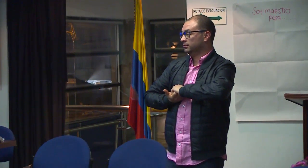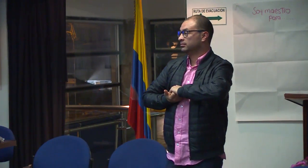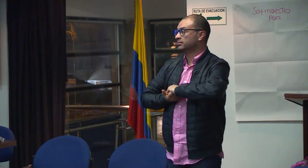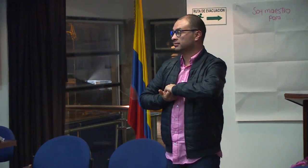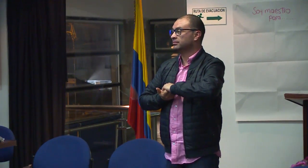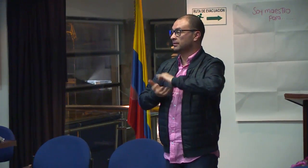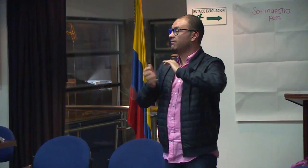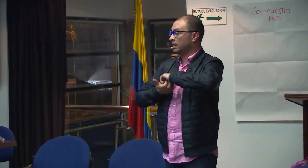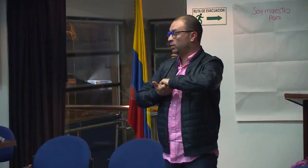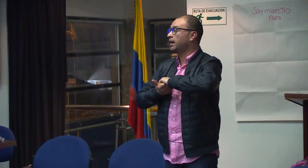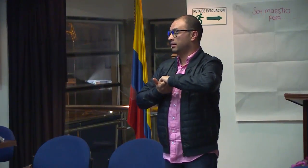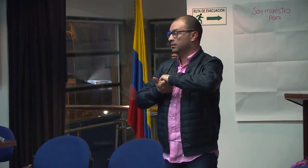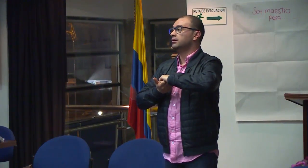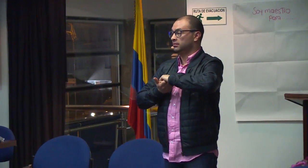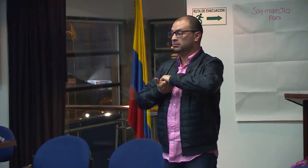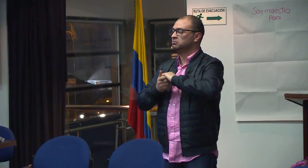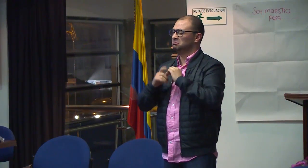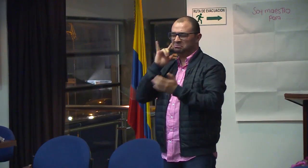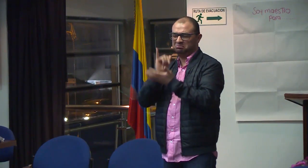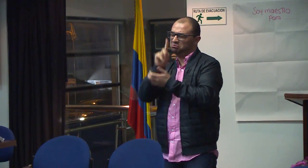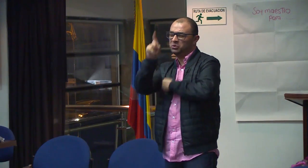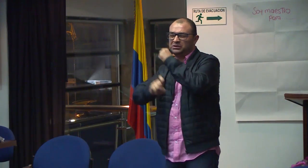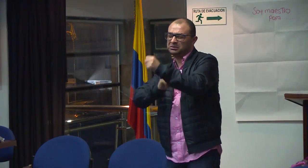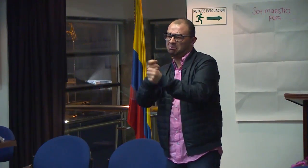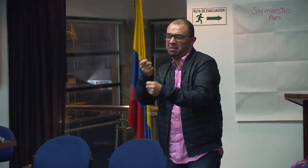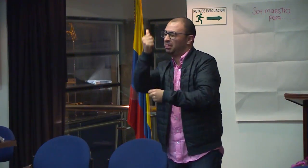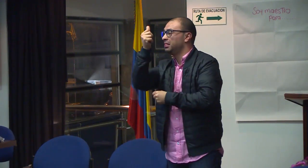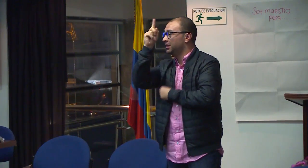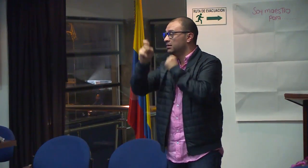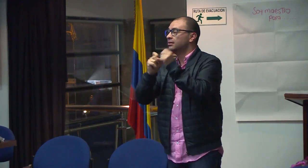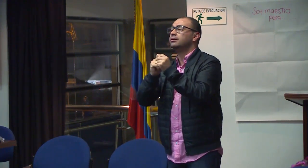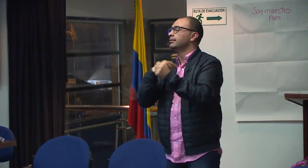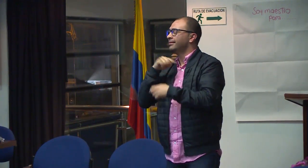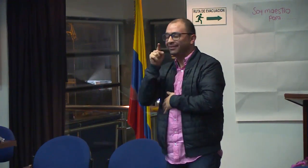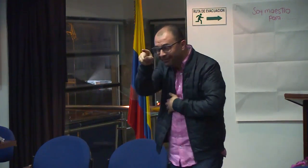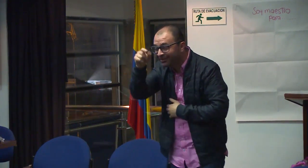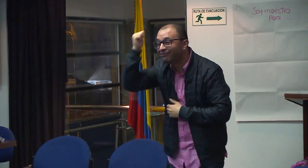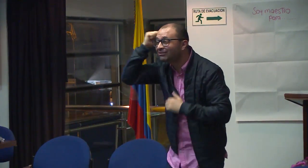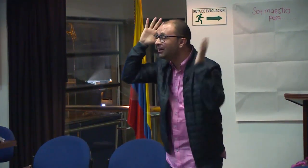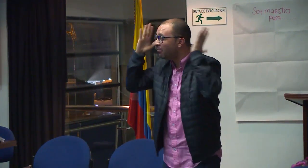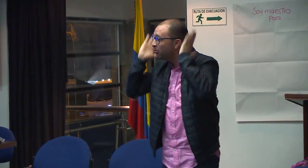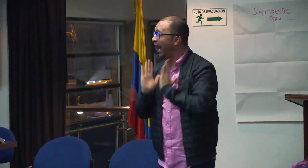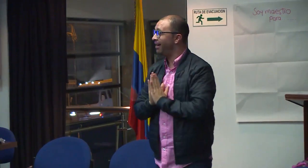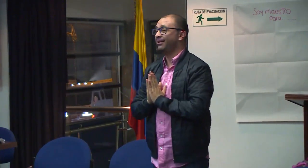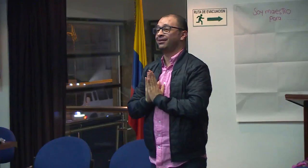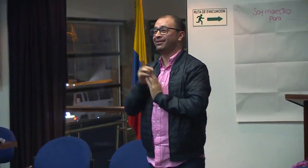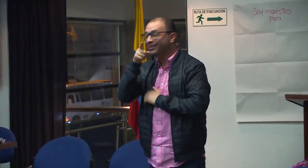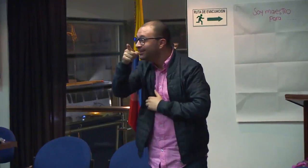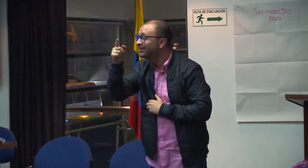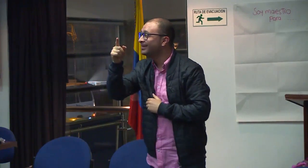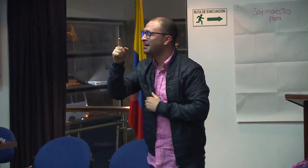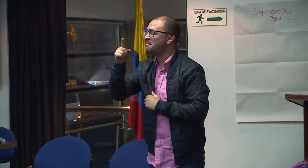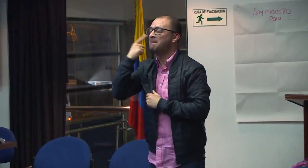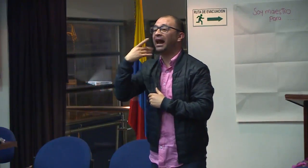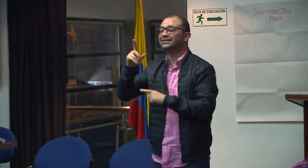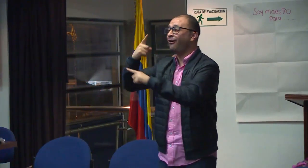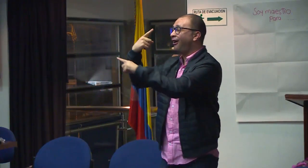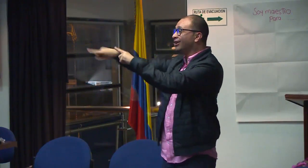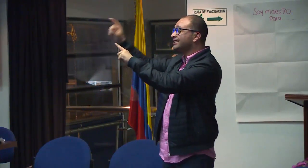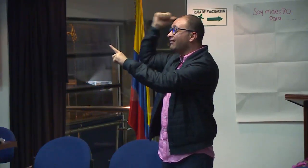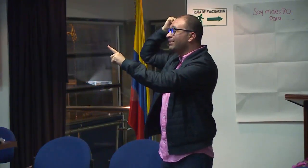para Bogotá y buscaron un colegio para mí en un colegio que se llama La Sabiduría. Allí estuve como por un año, ese colegio es un colegio